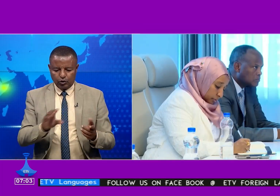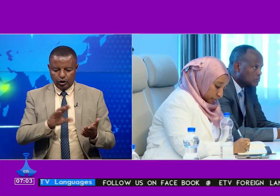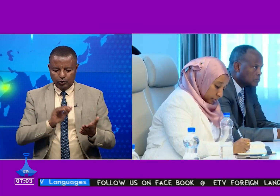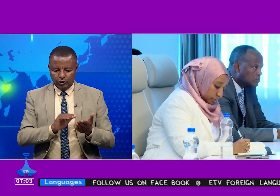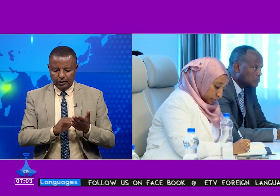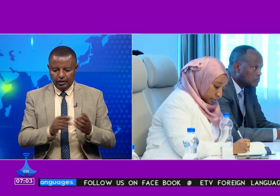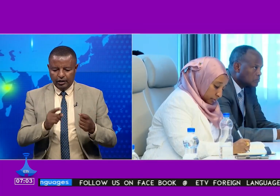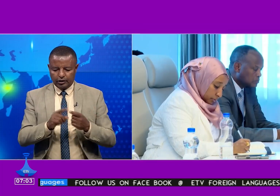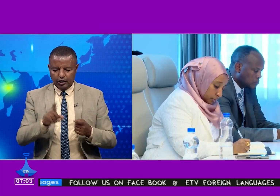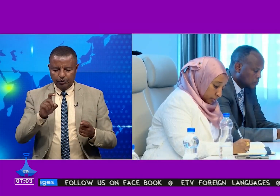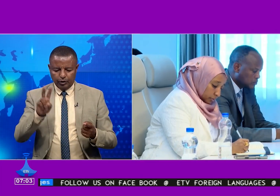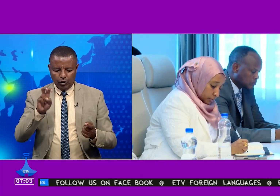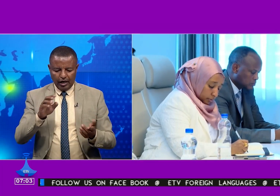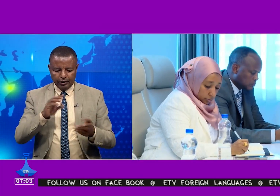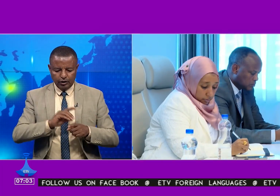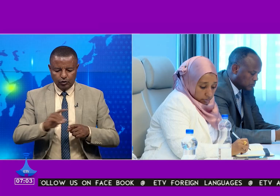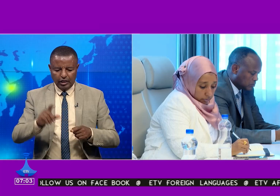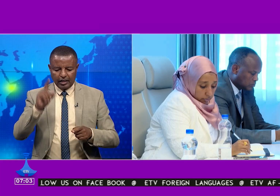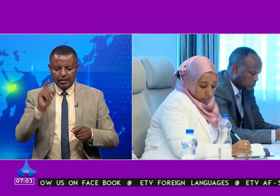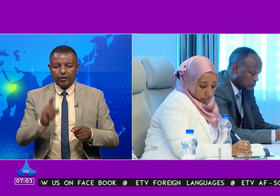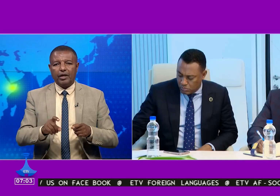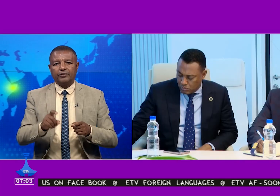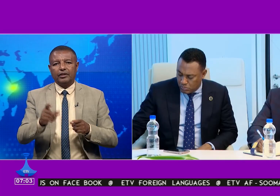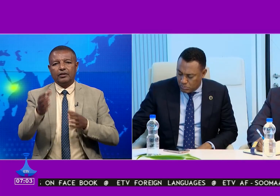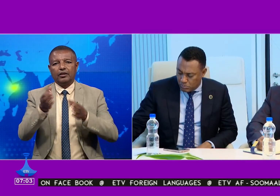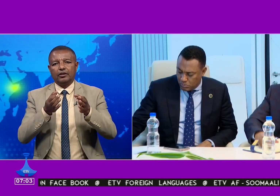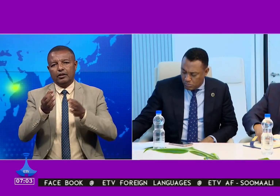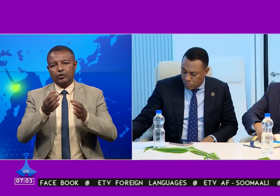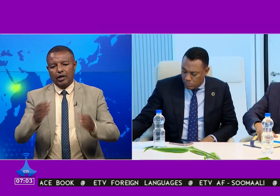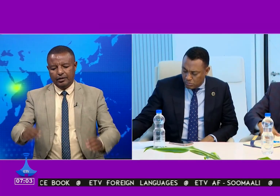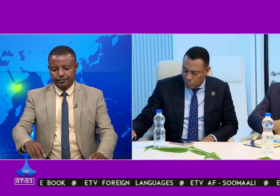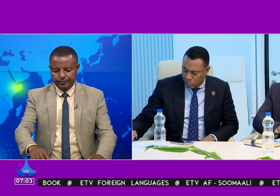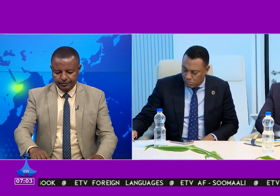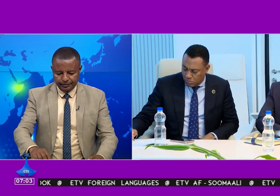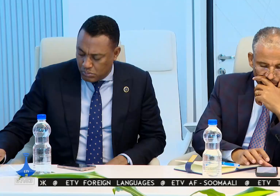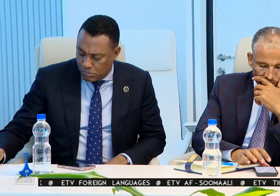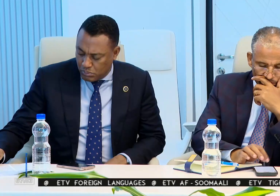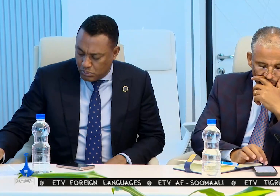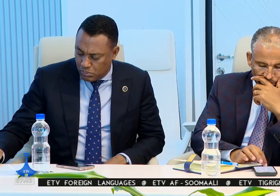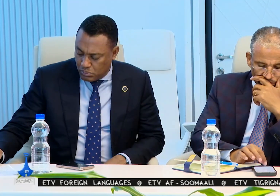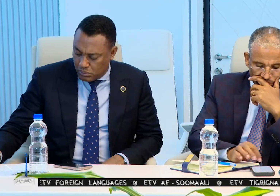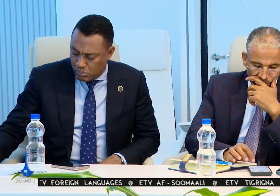ደግሞ ከ100 ሺህ እስከ 120 ሺህ ዶላር እንደሚያስፈልግ ተጠቅሷል።